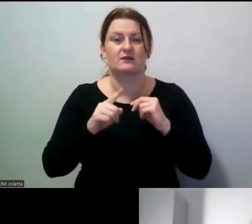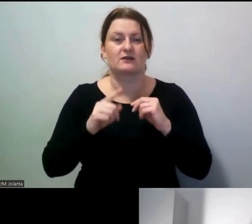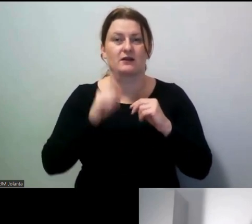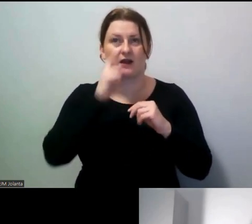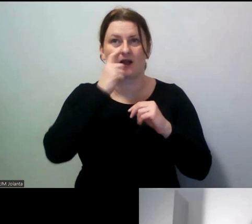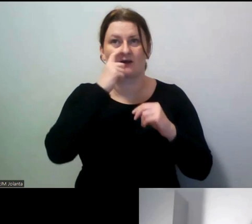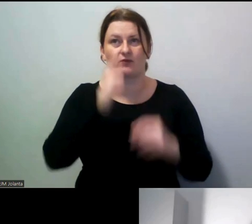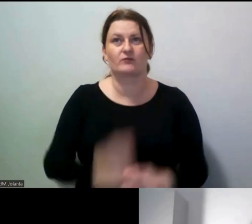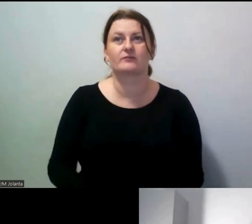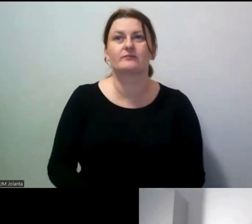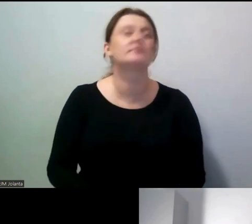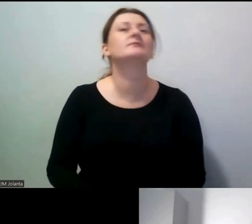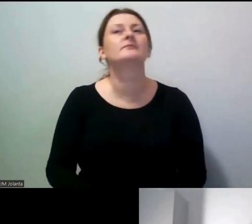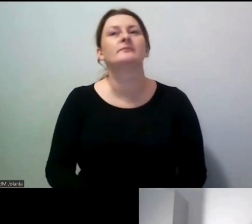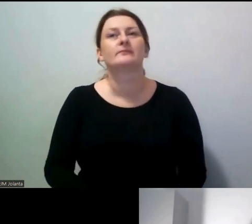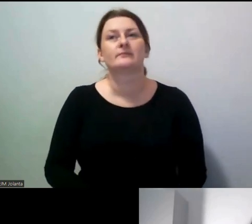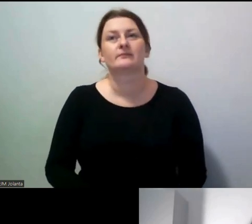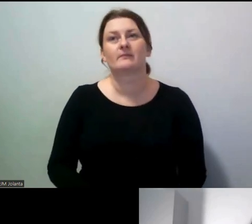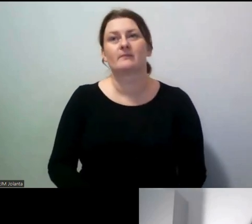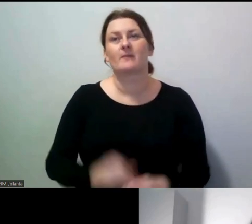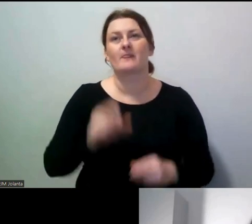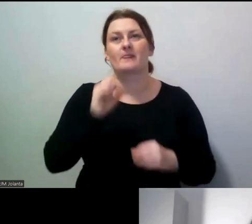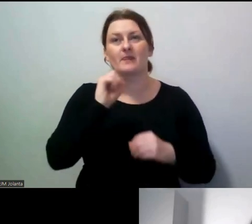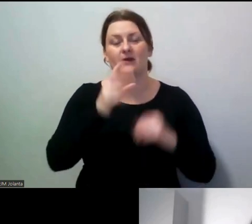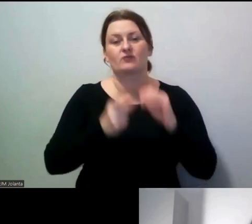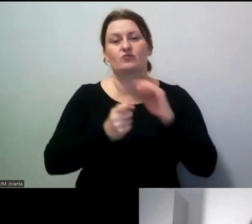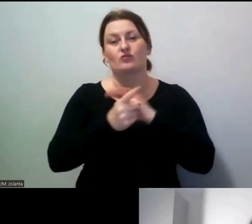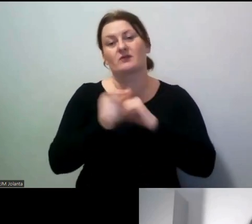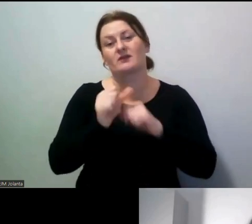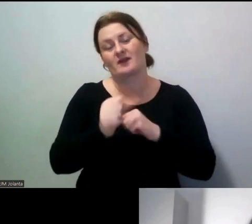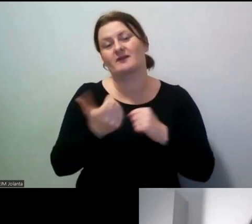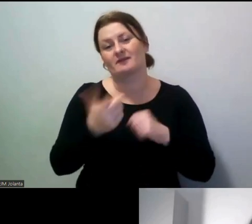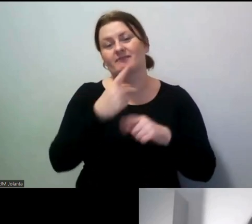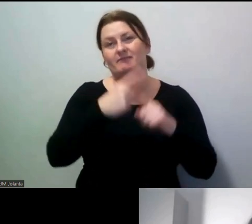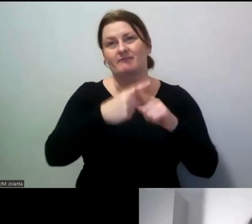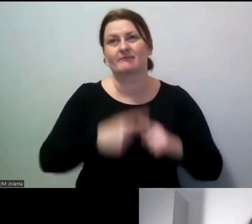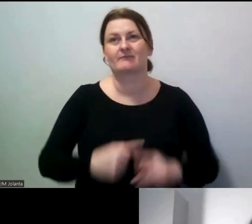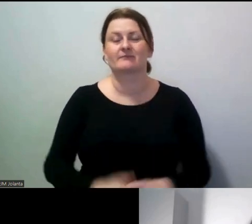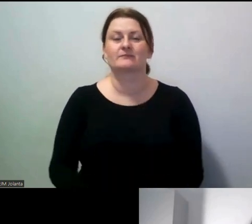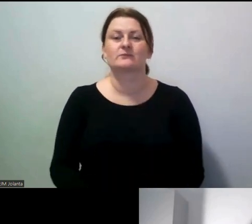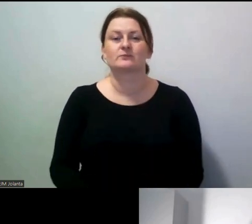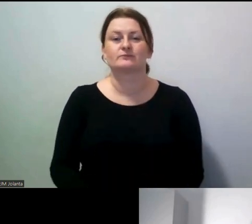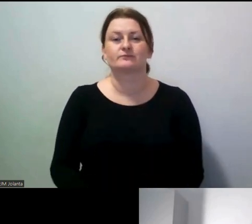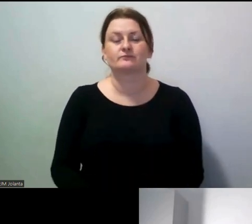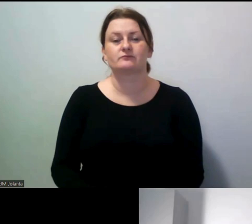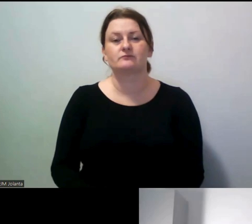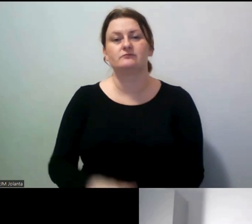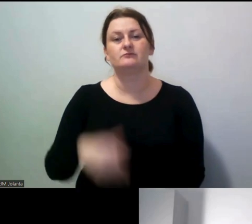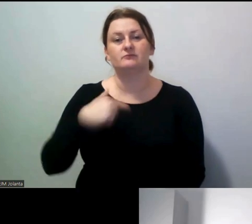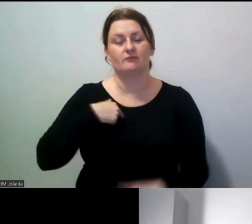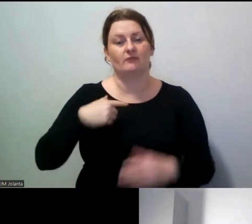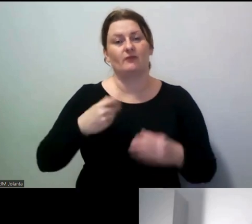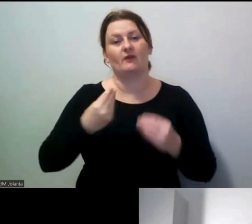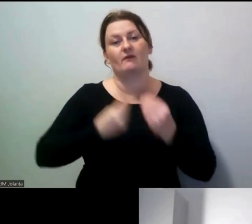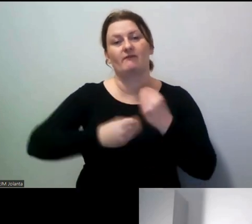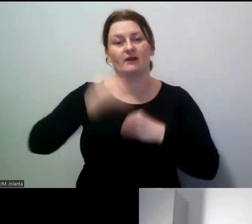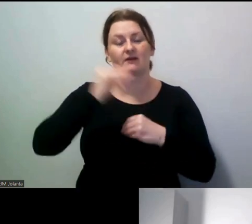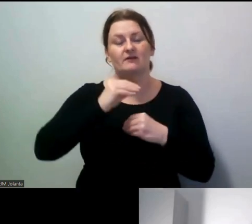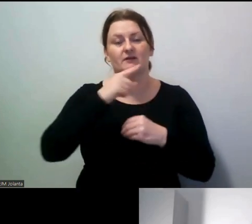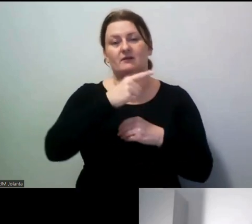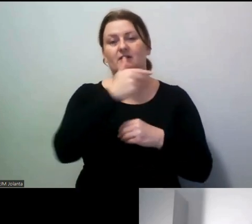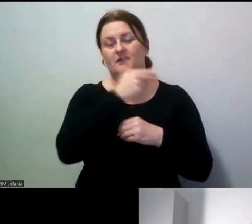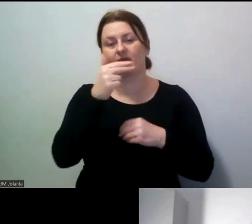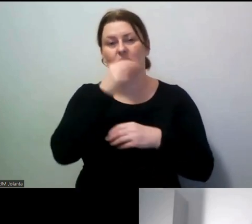Kariną i no, taki efekt jest, jaki jest w teście. Ja może rozwinę ten wątek jeszcze bardziej,